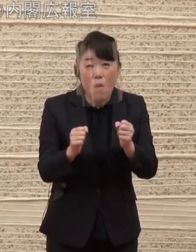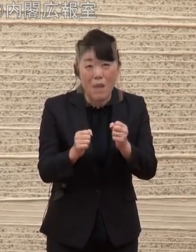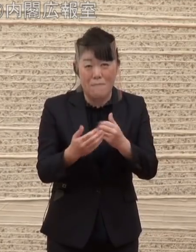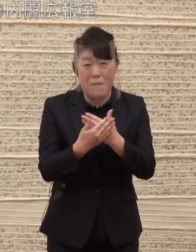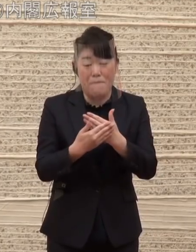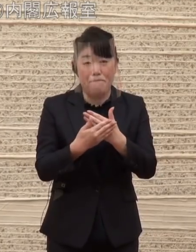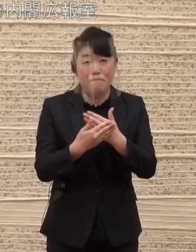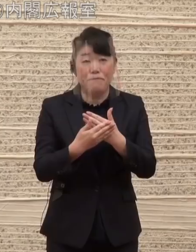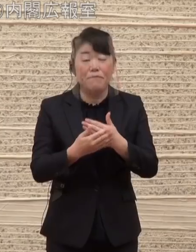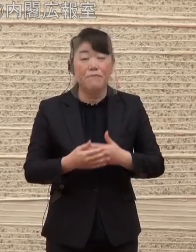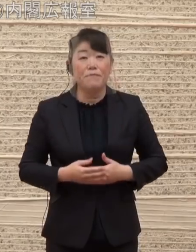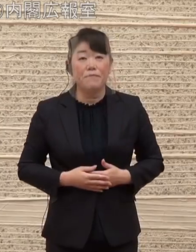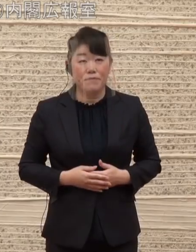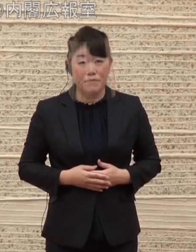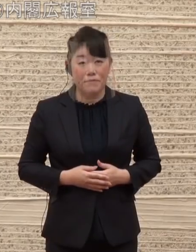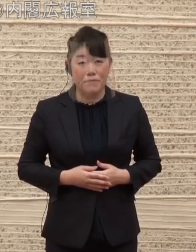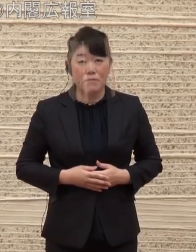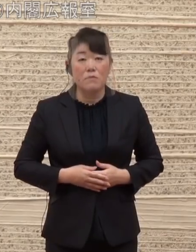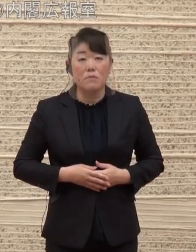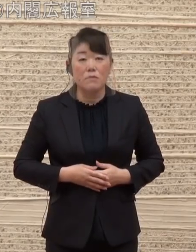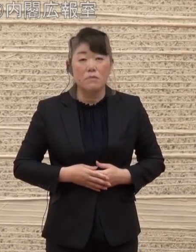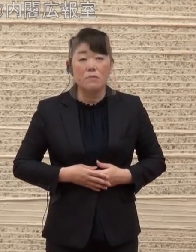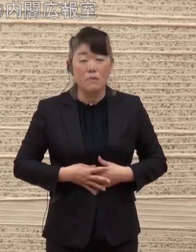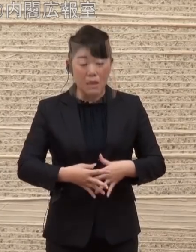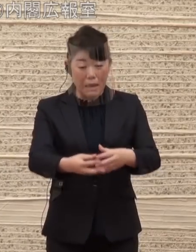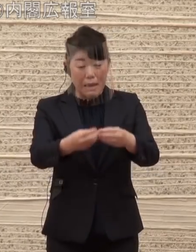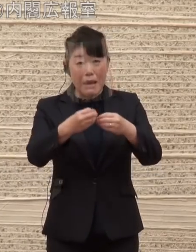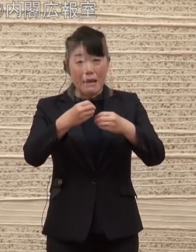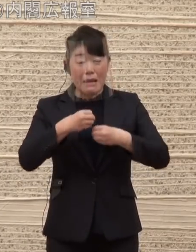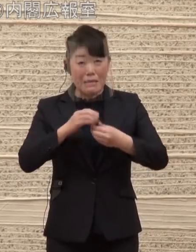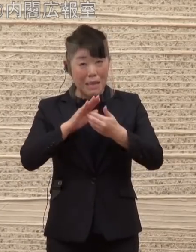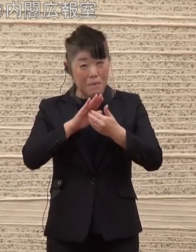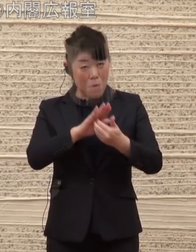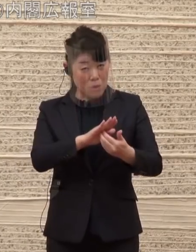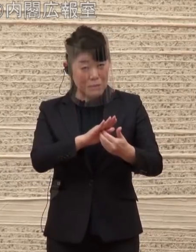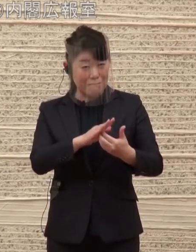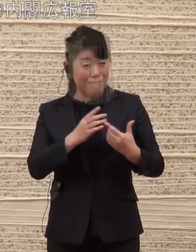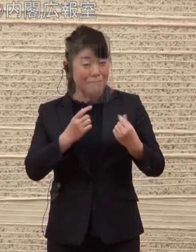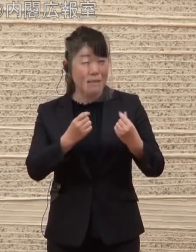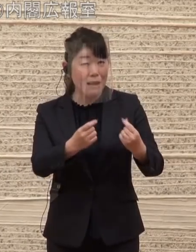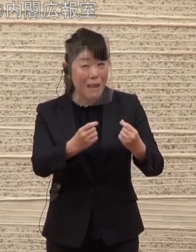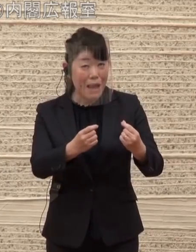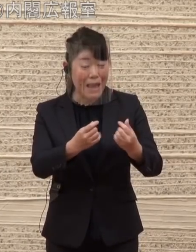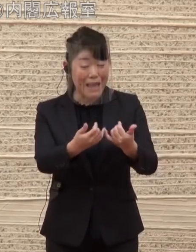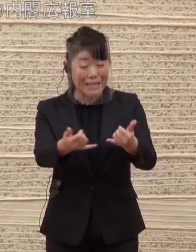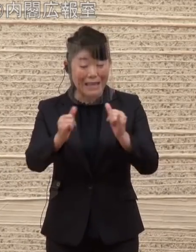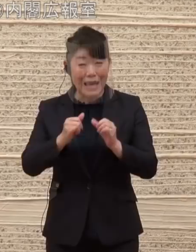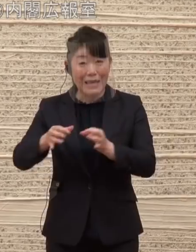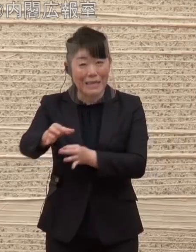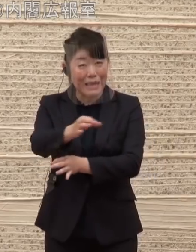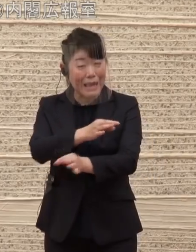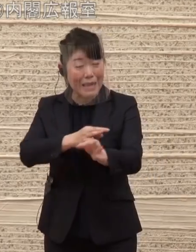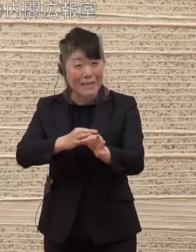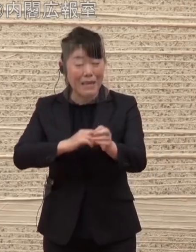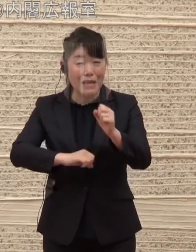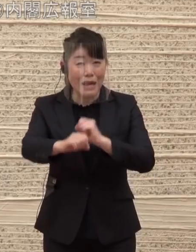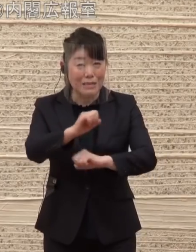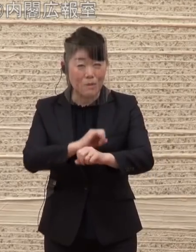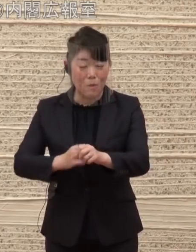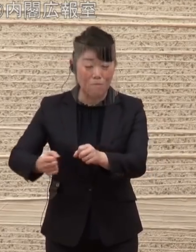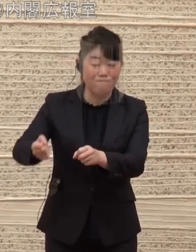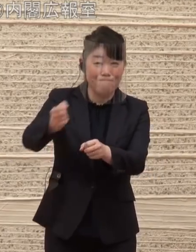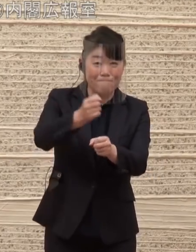です感染防止を徹底しながら同時に社会経済活動を回復させて